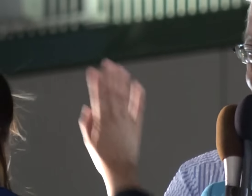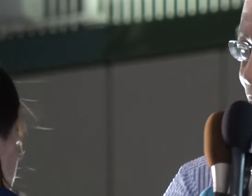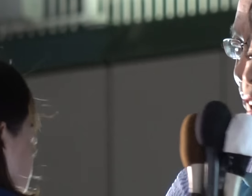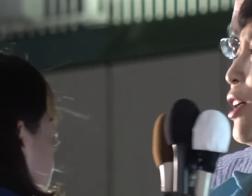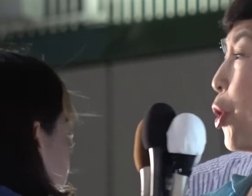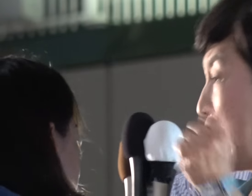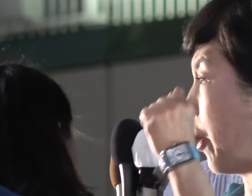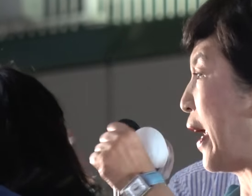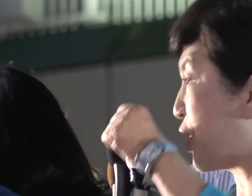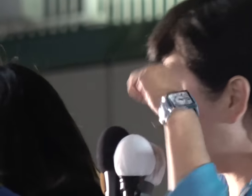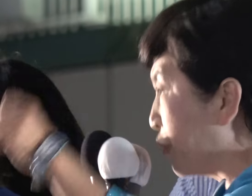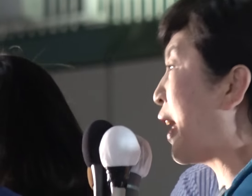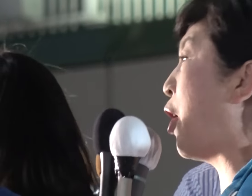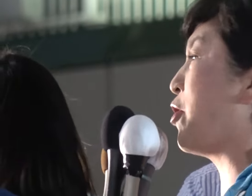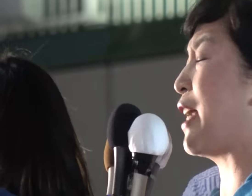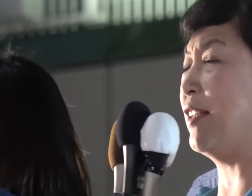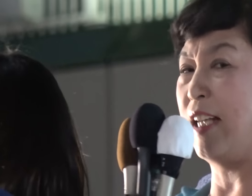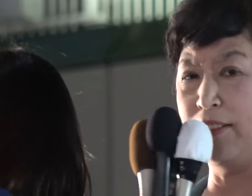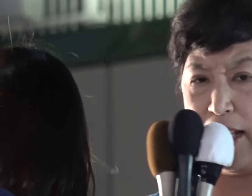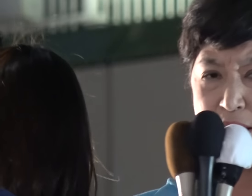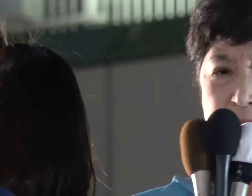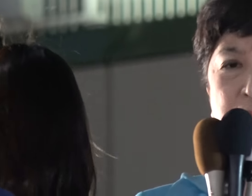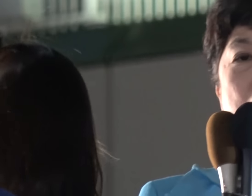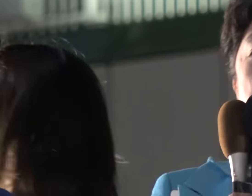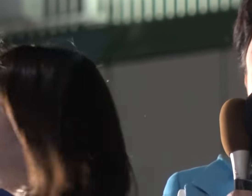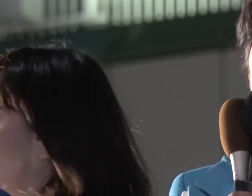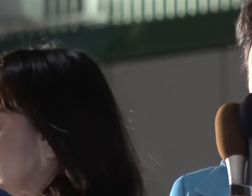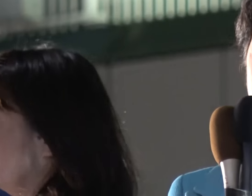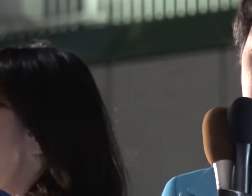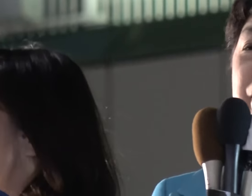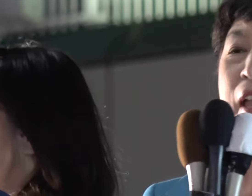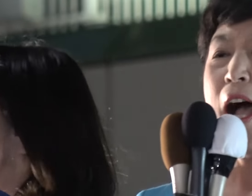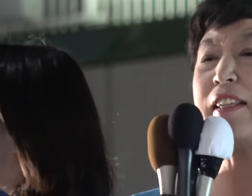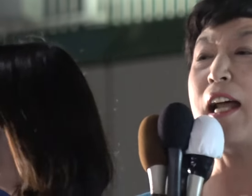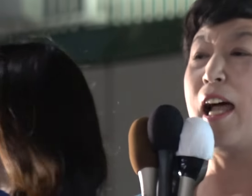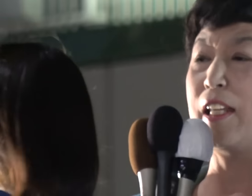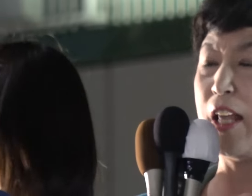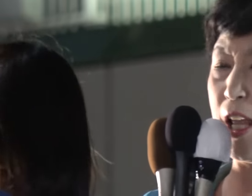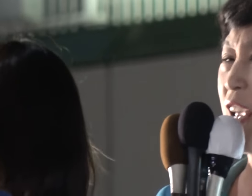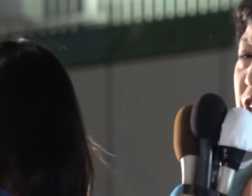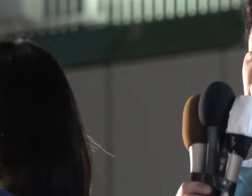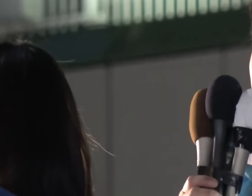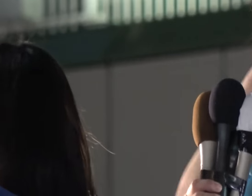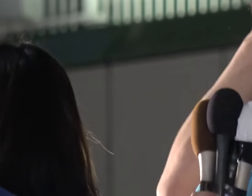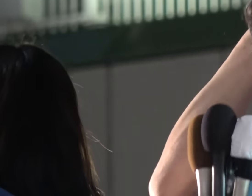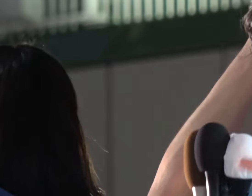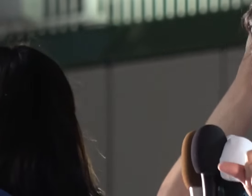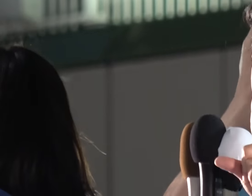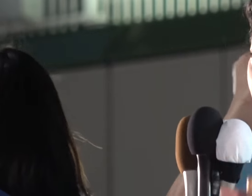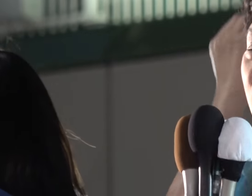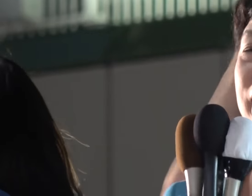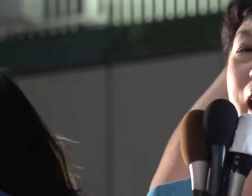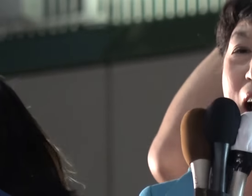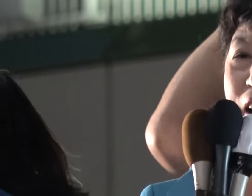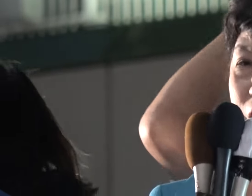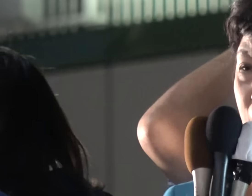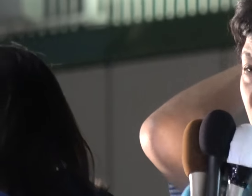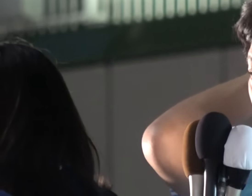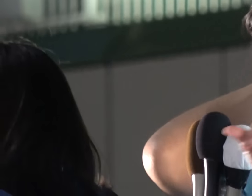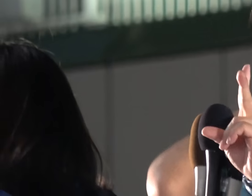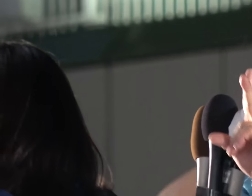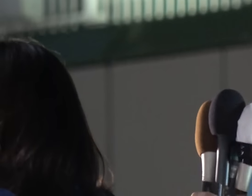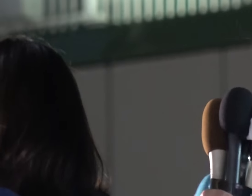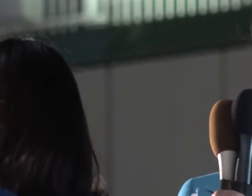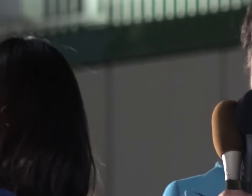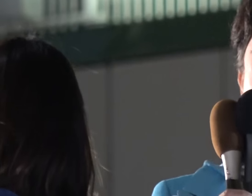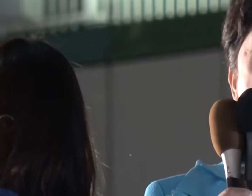私たちは堀越俊太郎さんなんです。2つ目、働いて住んでよし、働いて